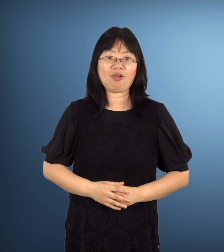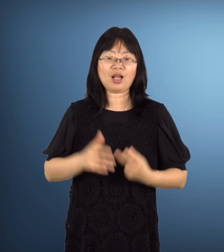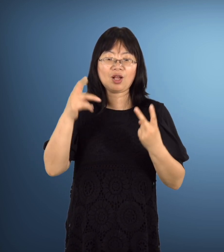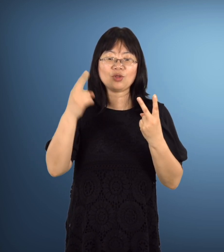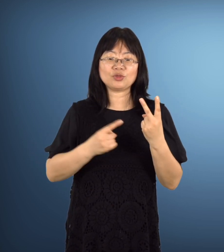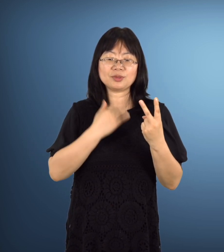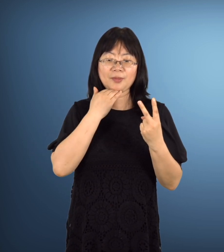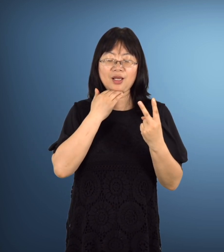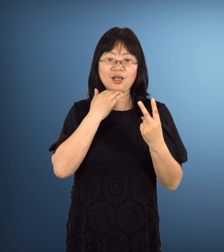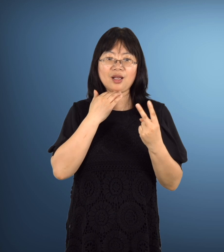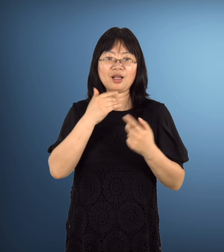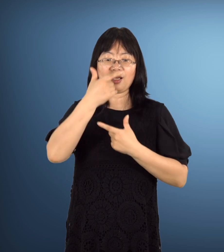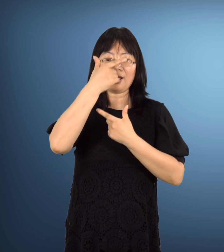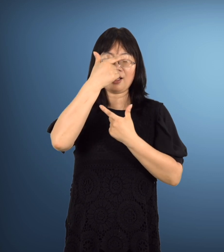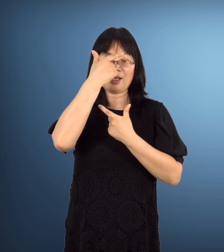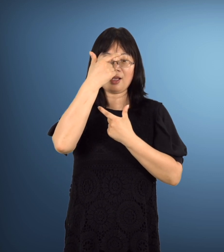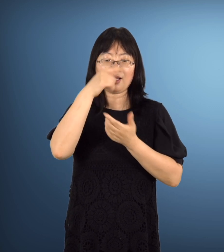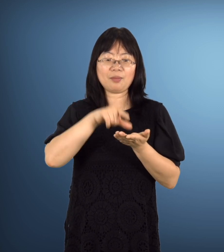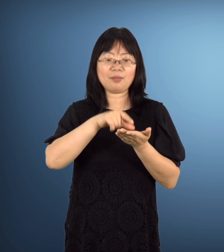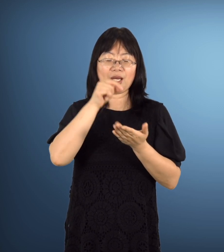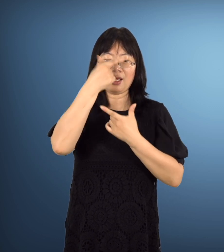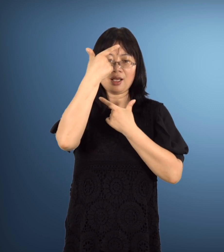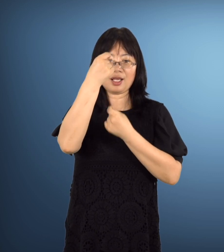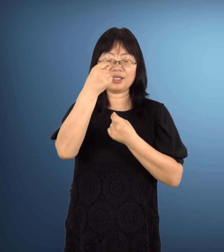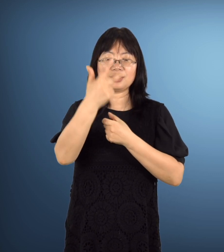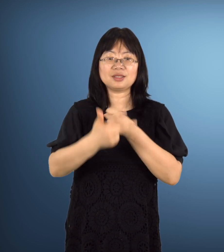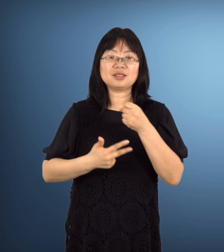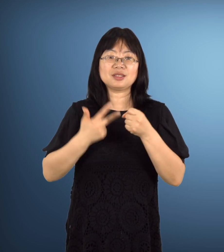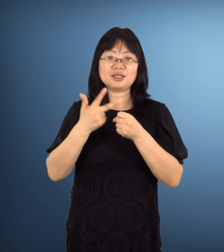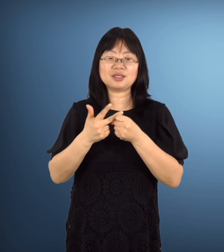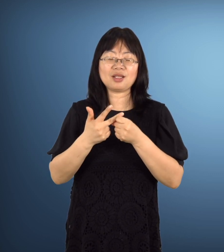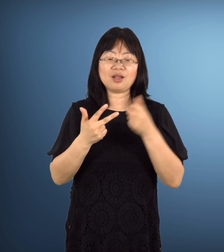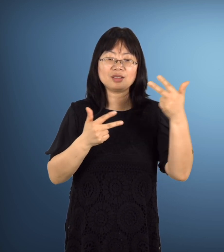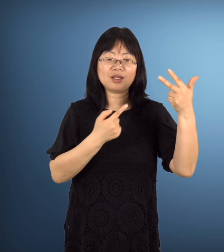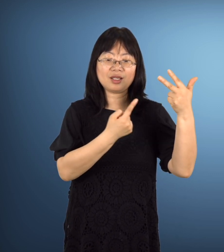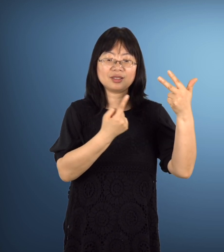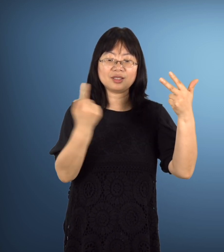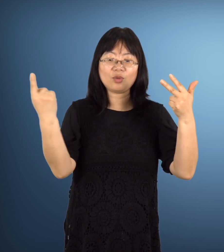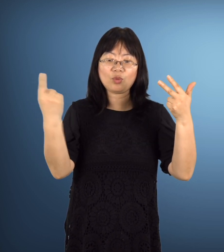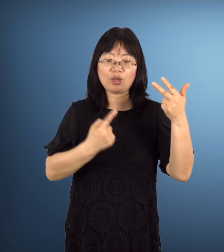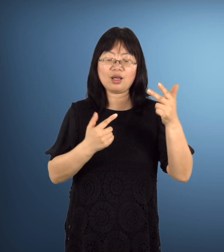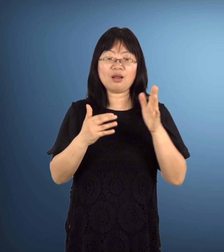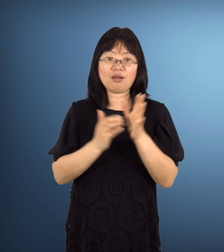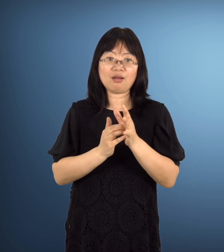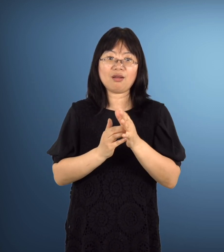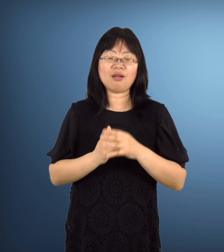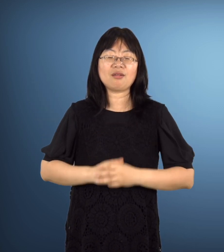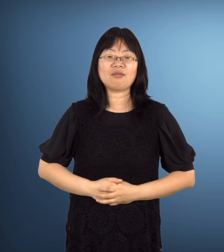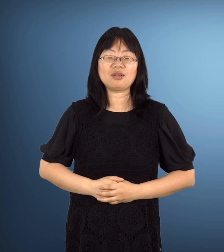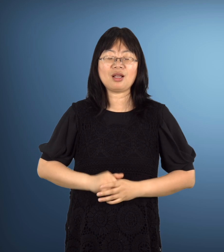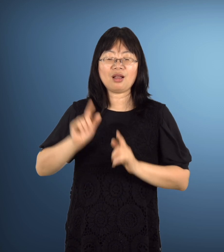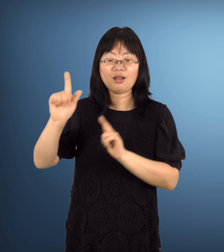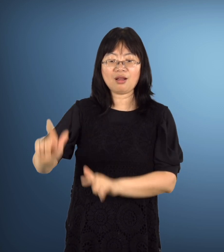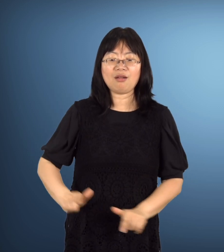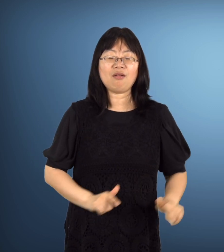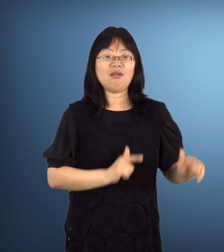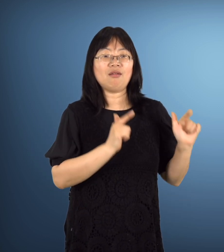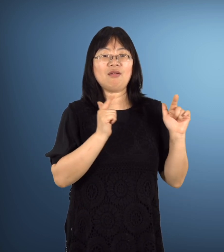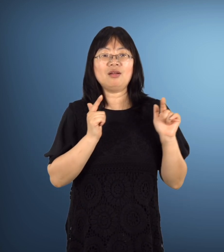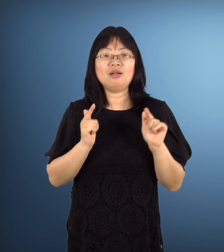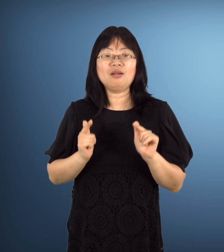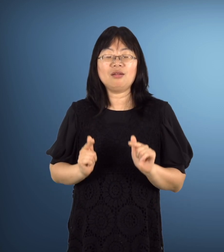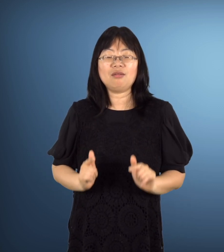2주만 있으면 만 7년이에요. 7월 1일 날 부임해서 하루 종일